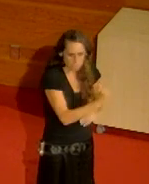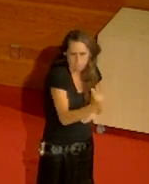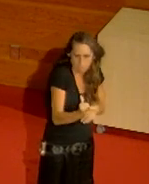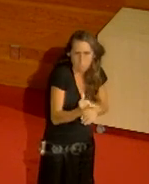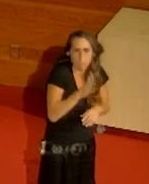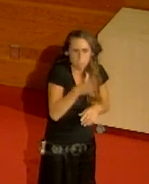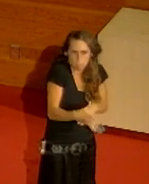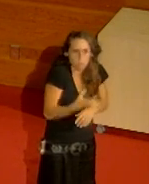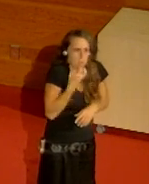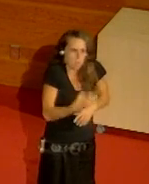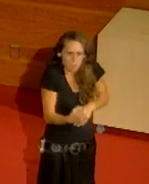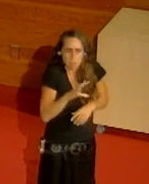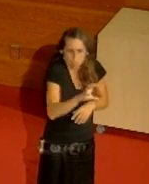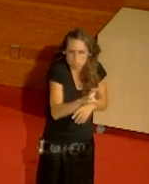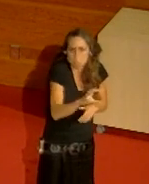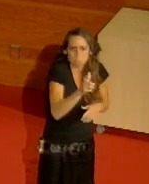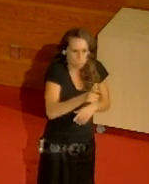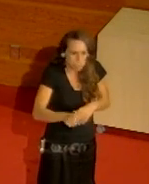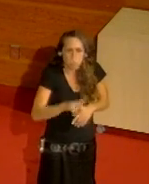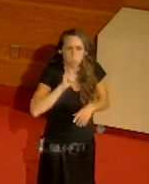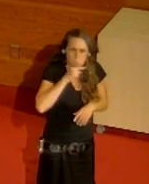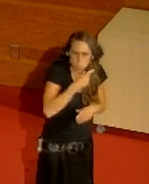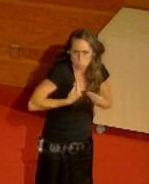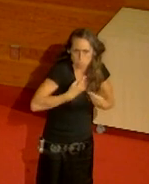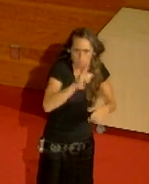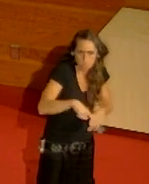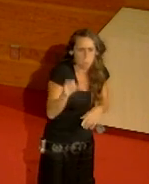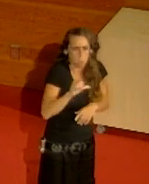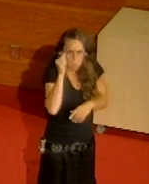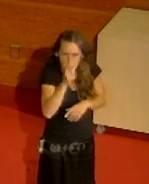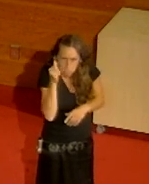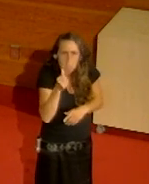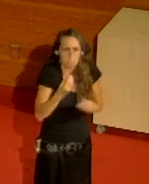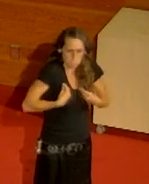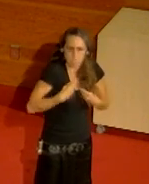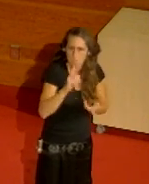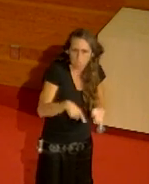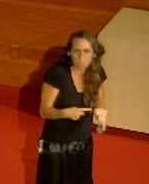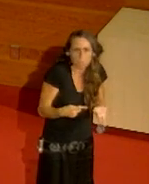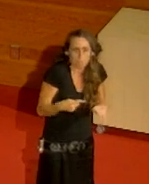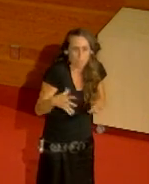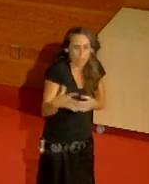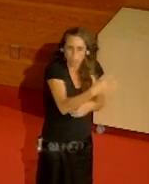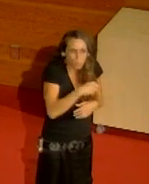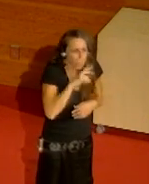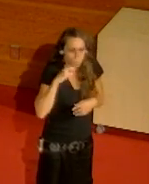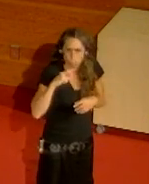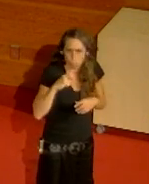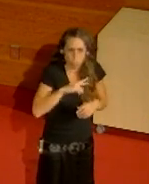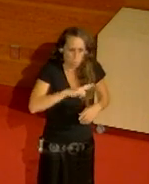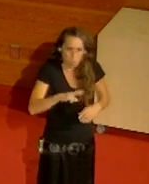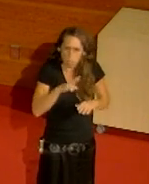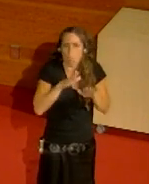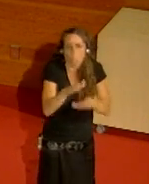en Israel drusos también viven etíopes que son grupos minoritarios que a veces se odian y que no necesariamente son judíos Uy perdón